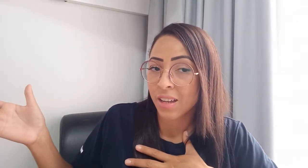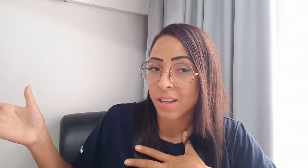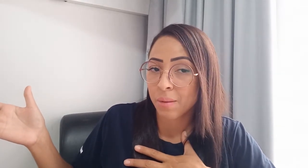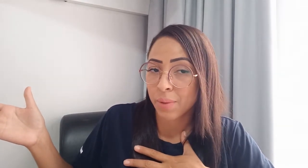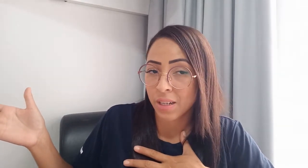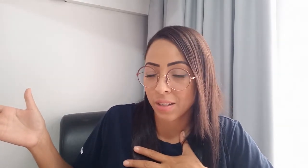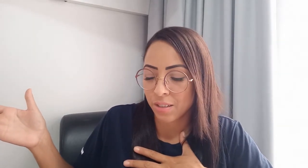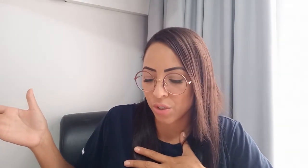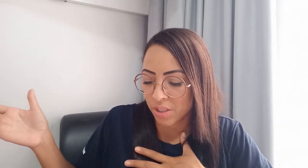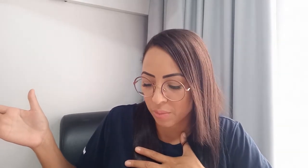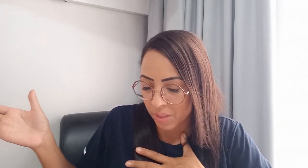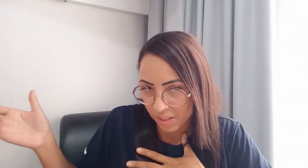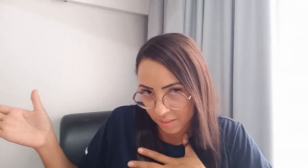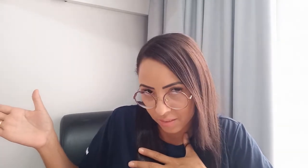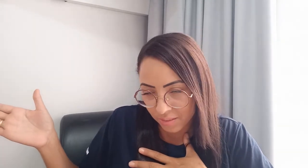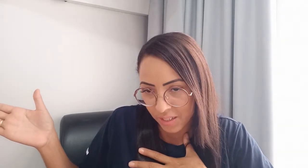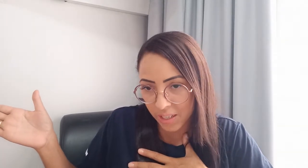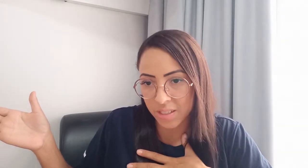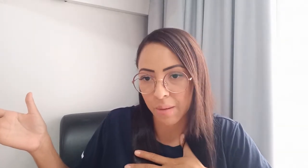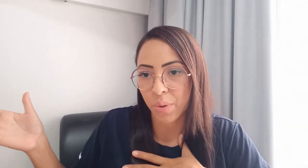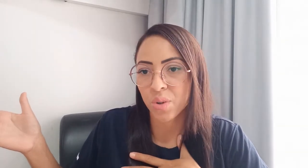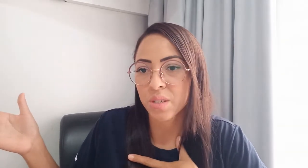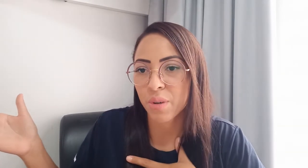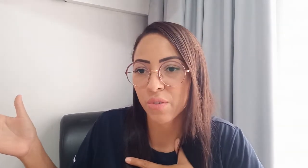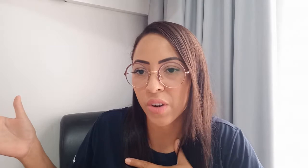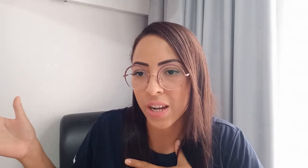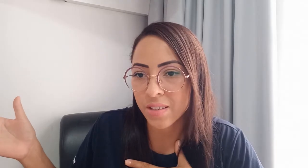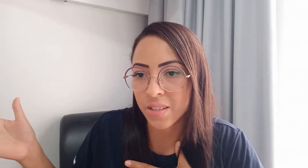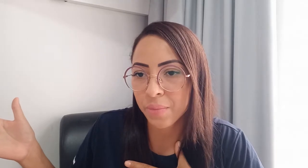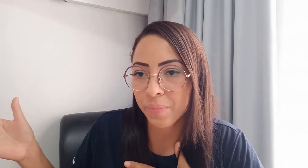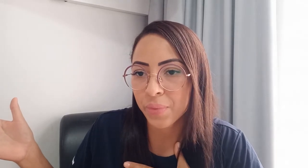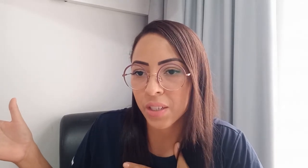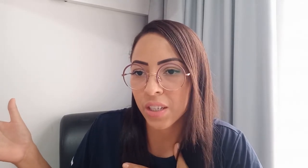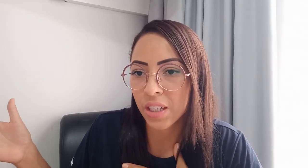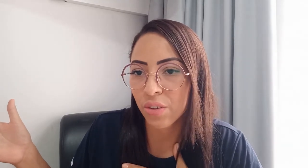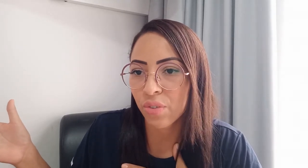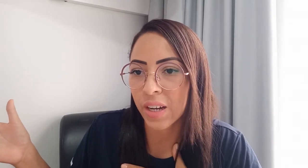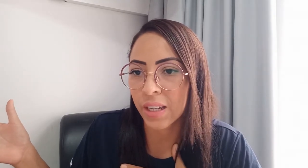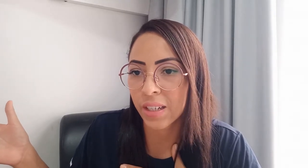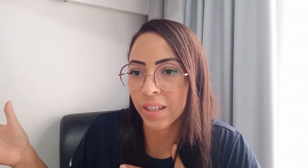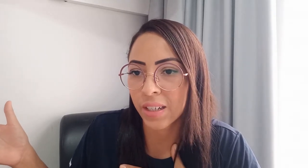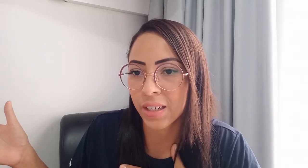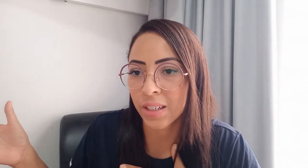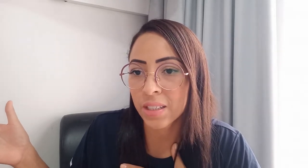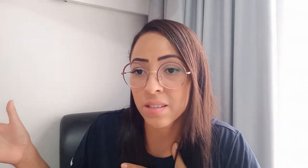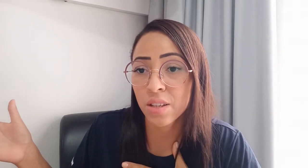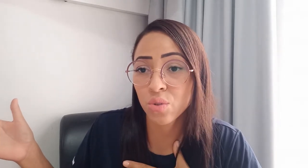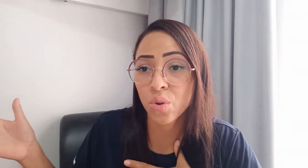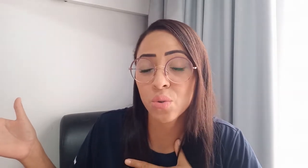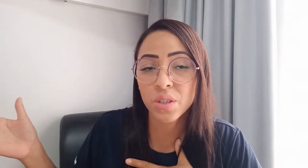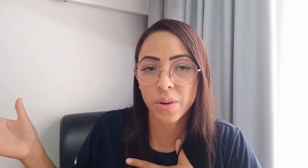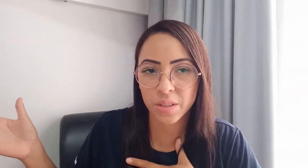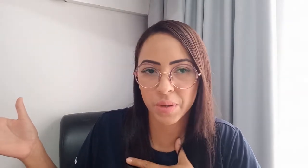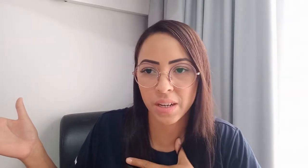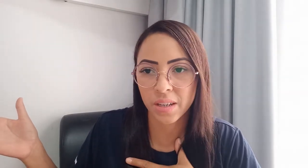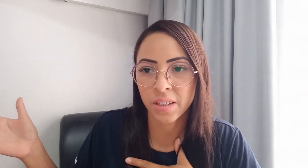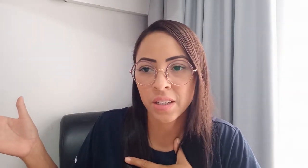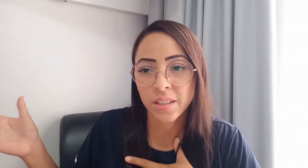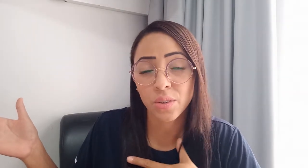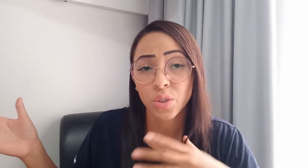até parar de respirar. Essa é a próxima frase que fala: cessou o seu respirar. Então, Deus